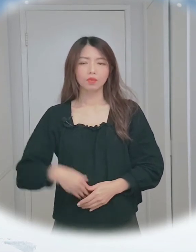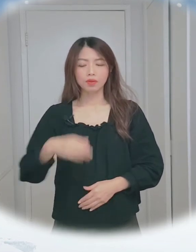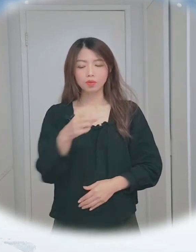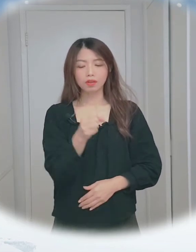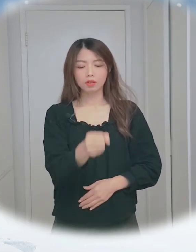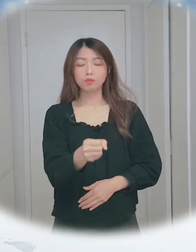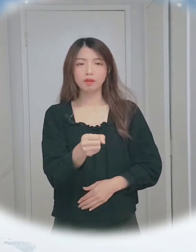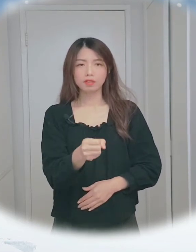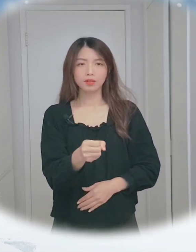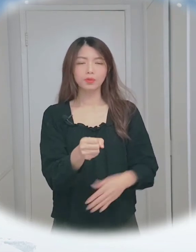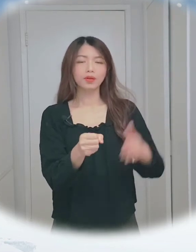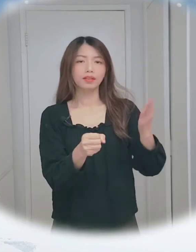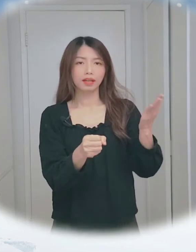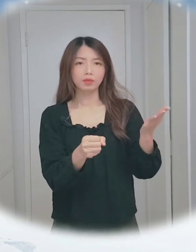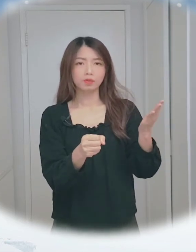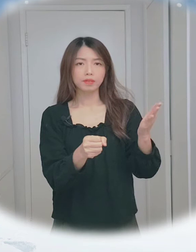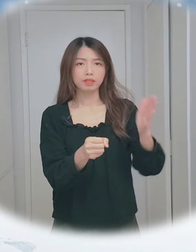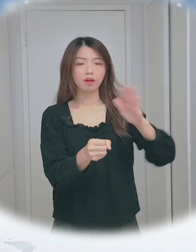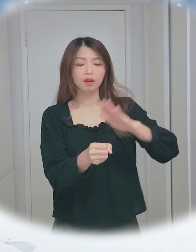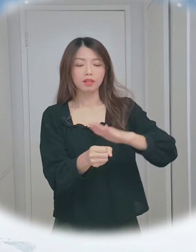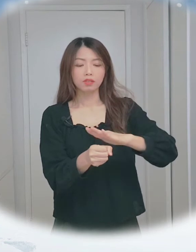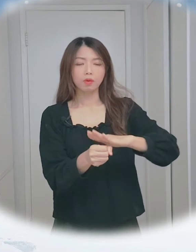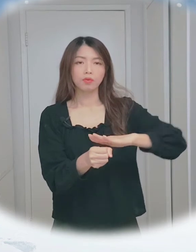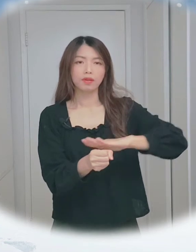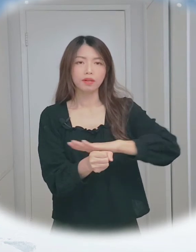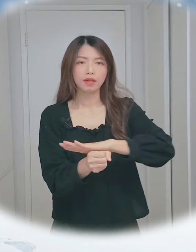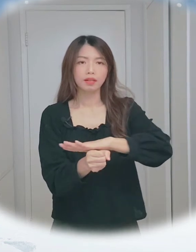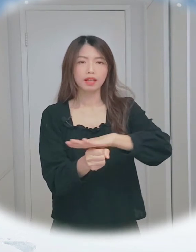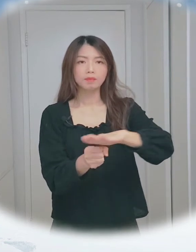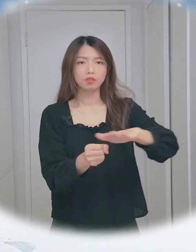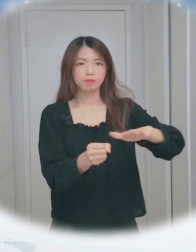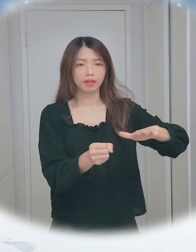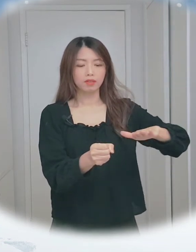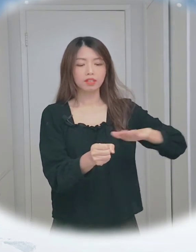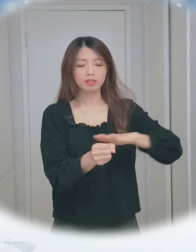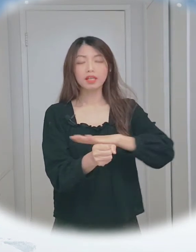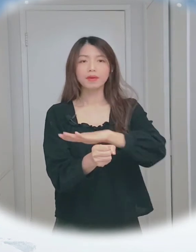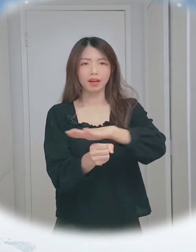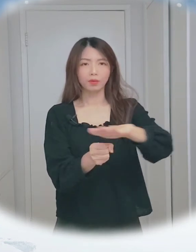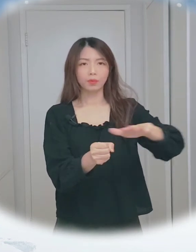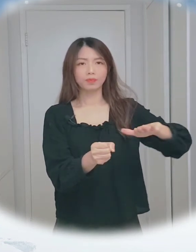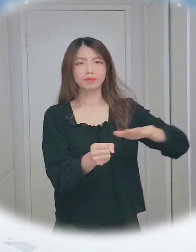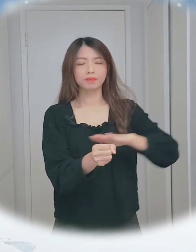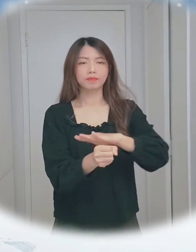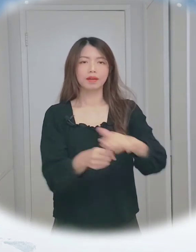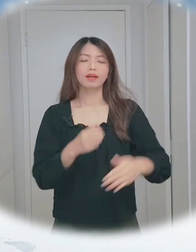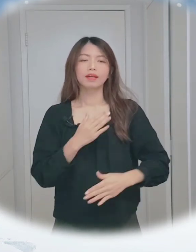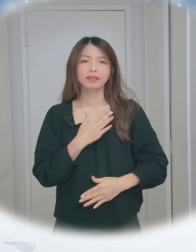수어는 왼손에 이렇게 주먹을 지시고 다른 손을 펴셔서 이 주먹 귀를 스타듬어주시면 돼요. 시계 방향으로